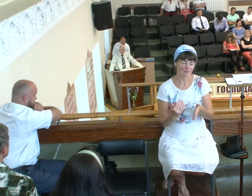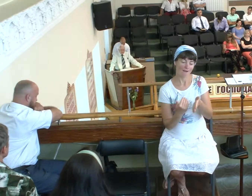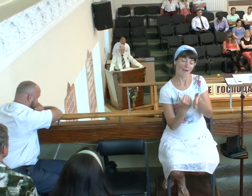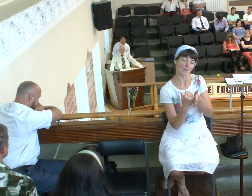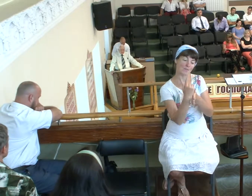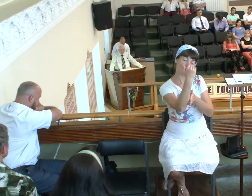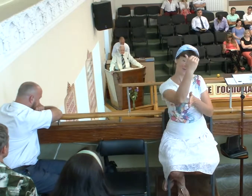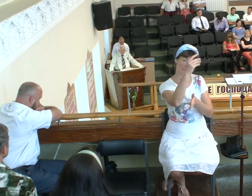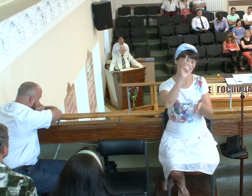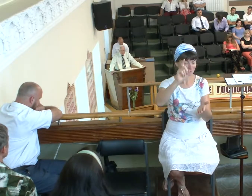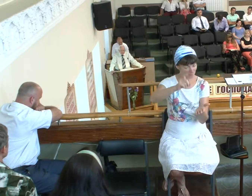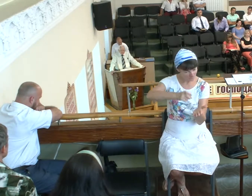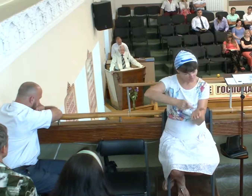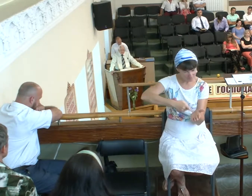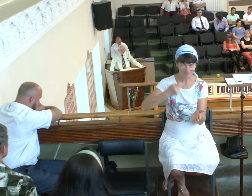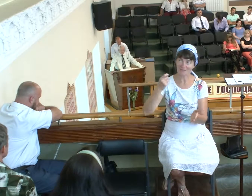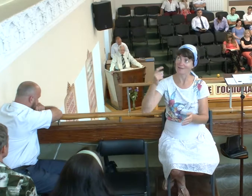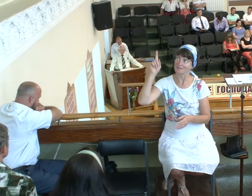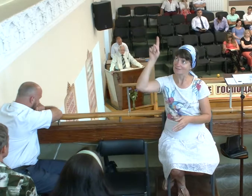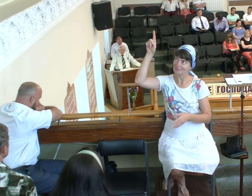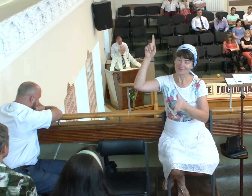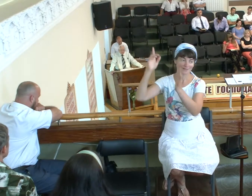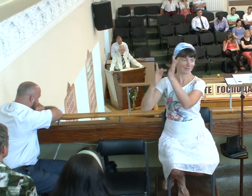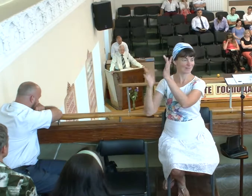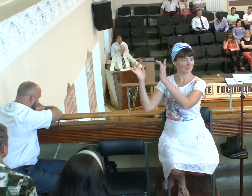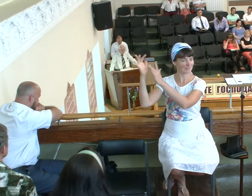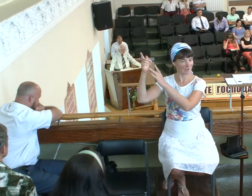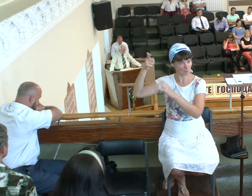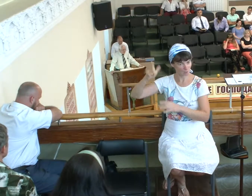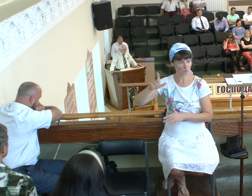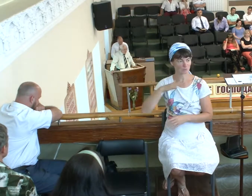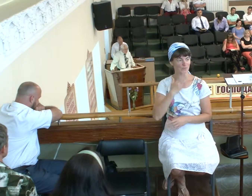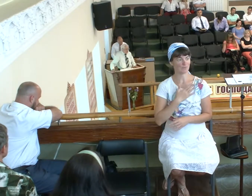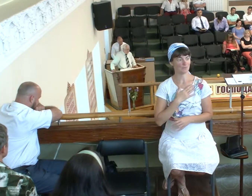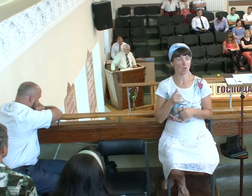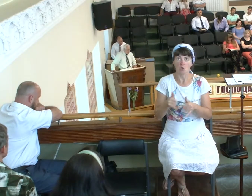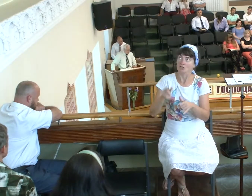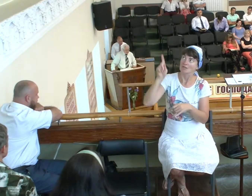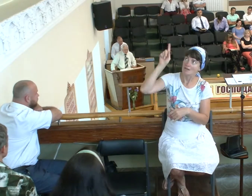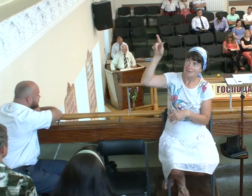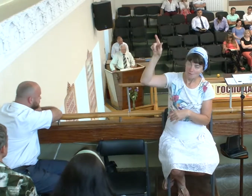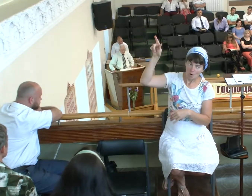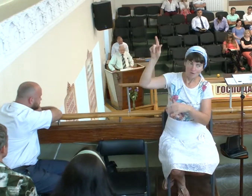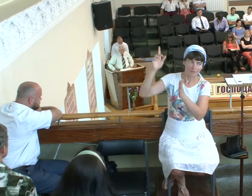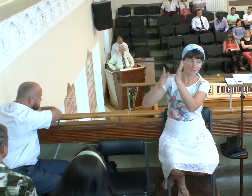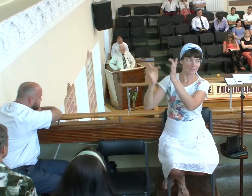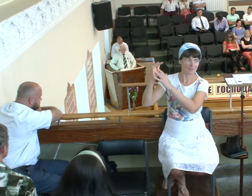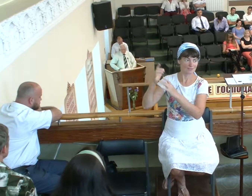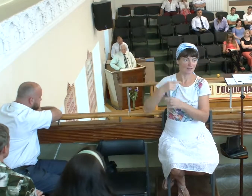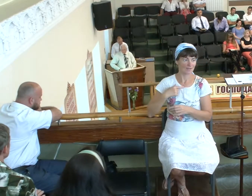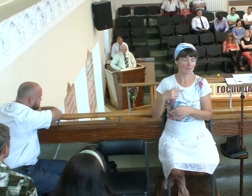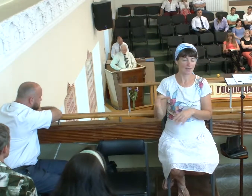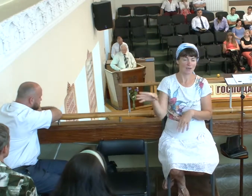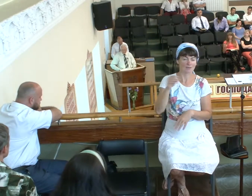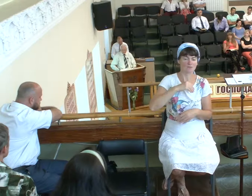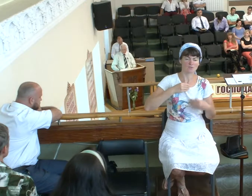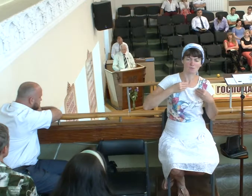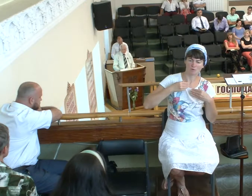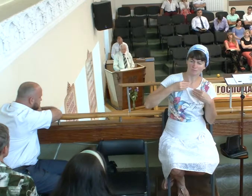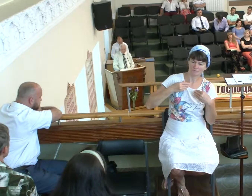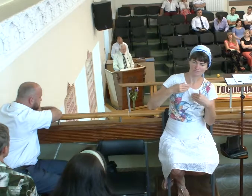Христа Иисуса Господа моего. Для Него я от всего